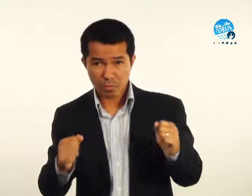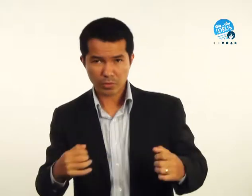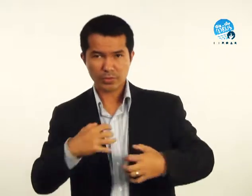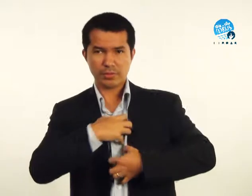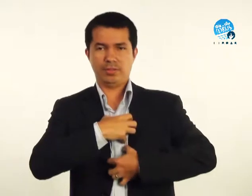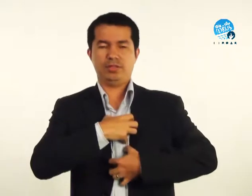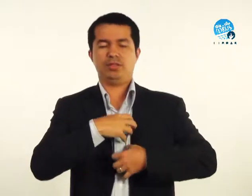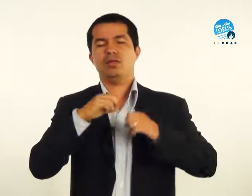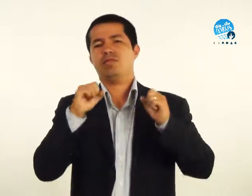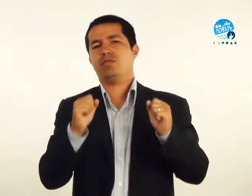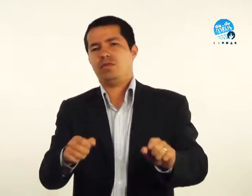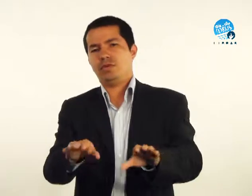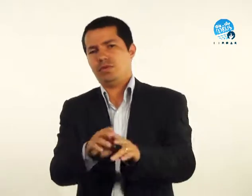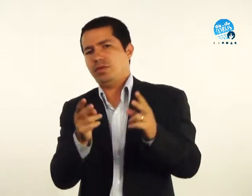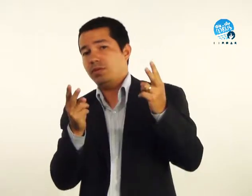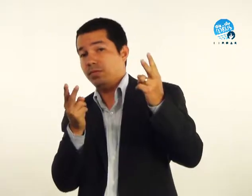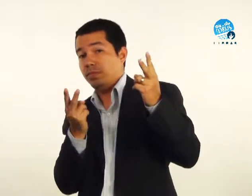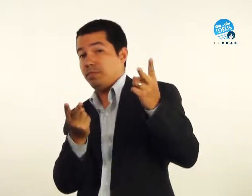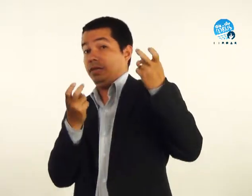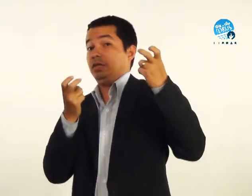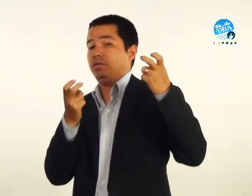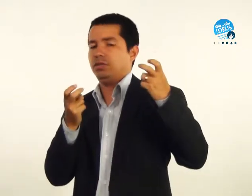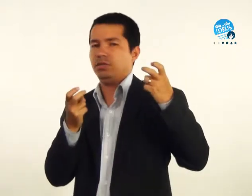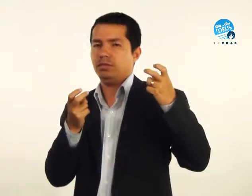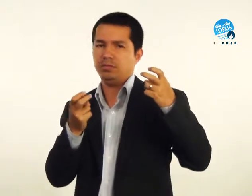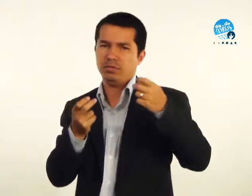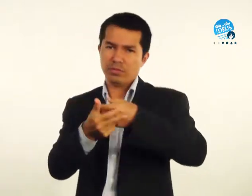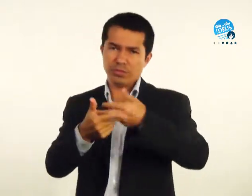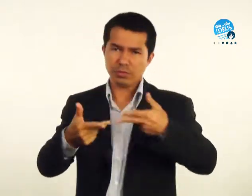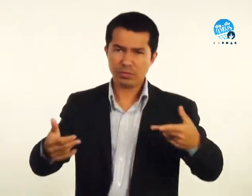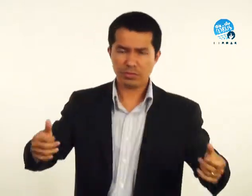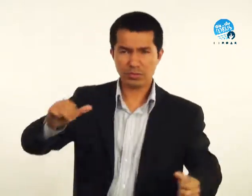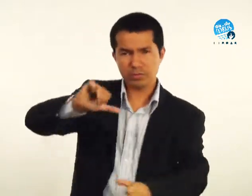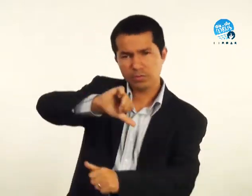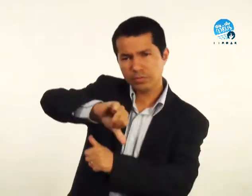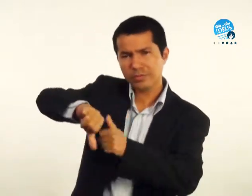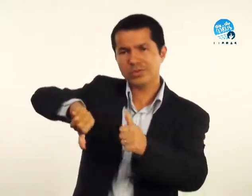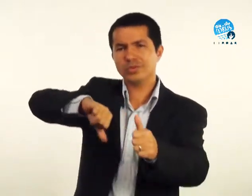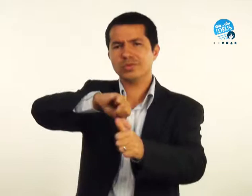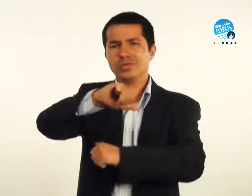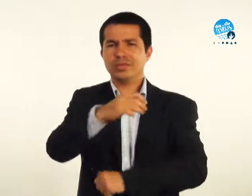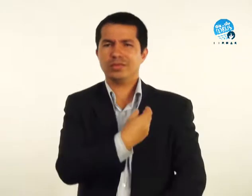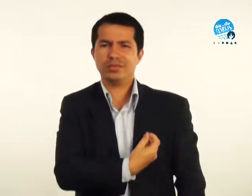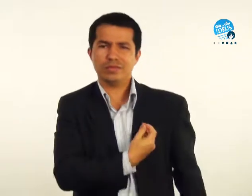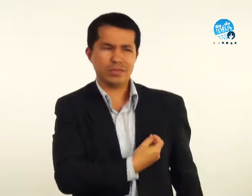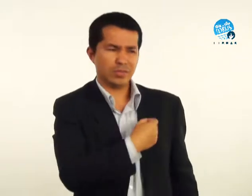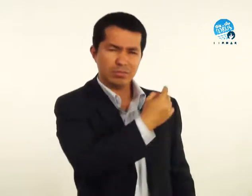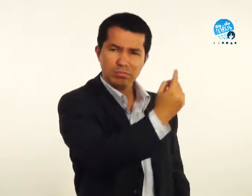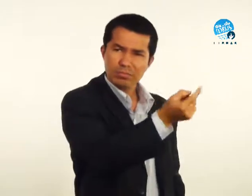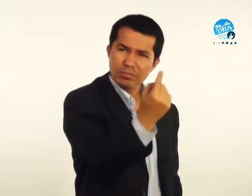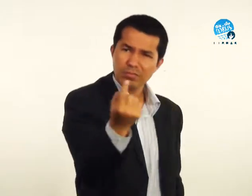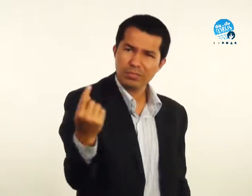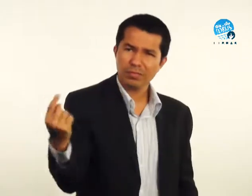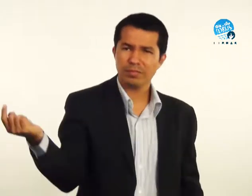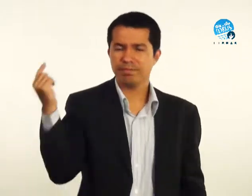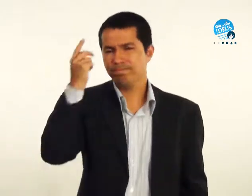posso sentir e posso perceber na mudança que vai acontecendo na vida das